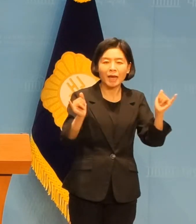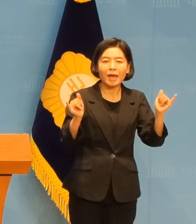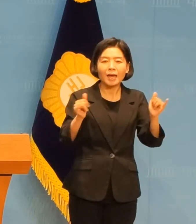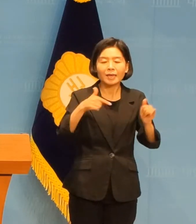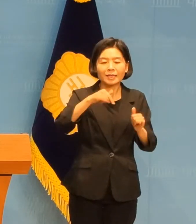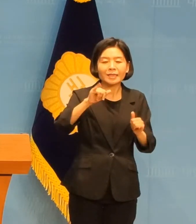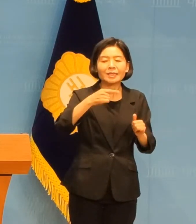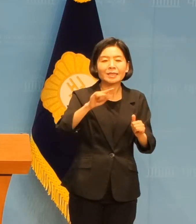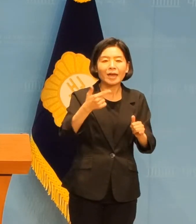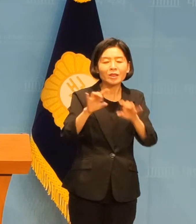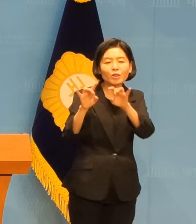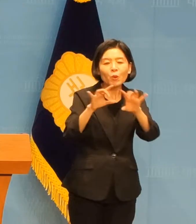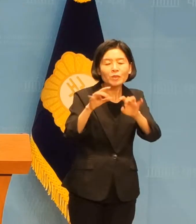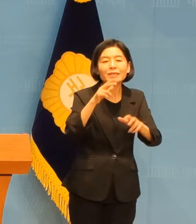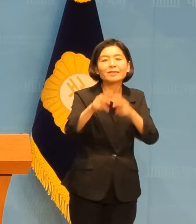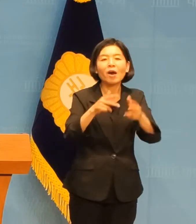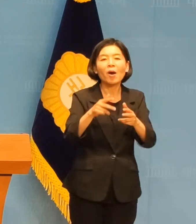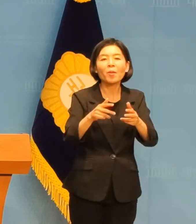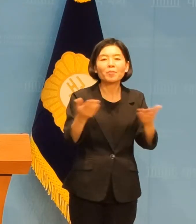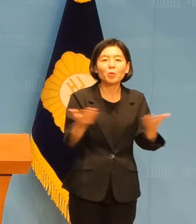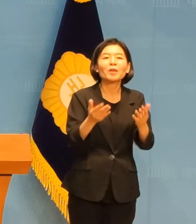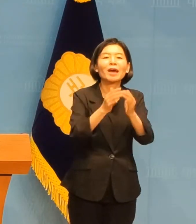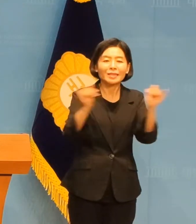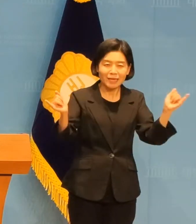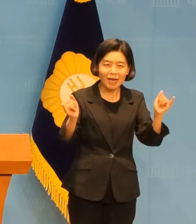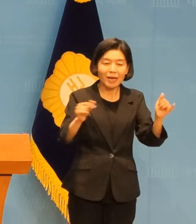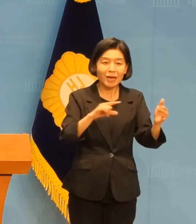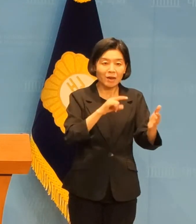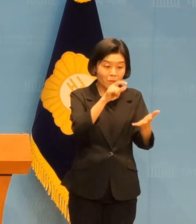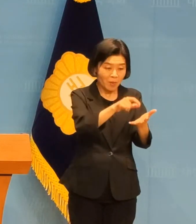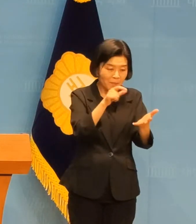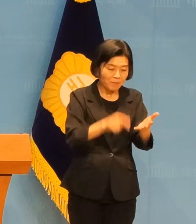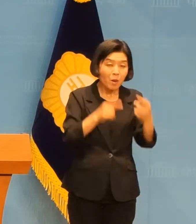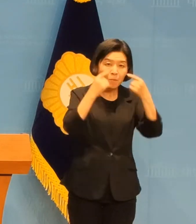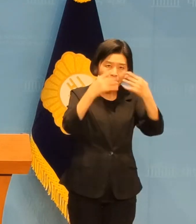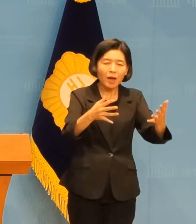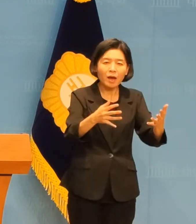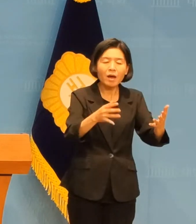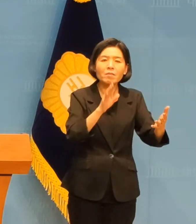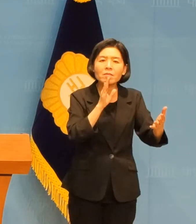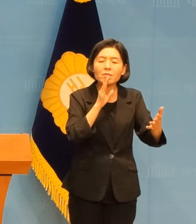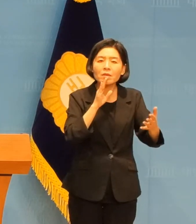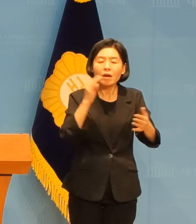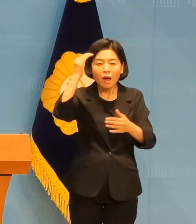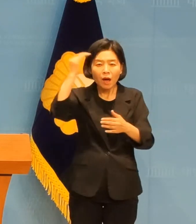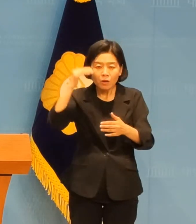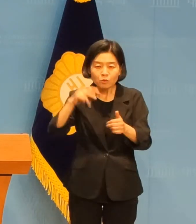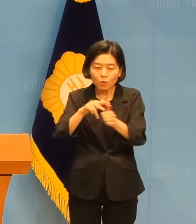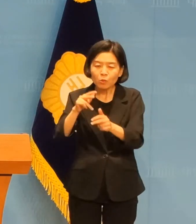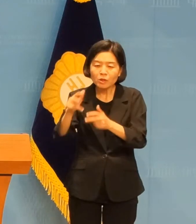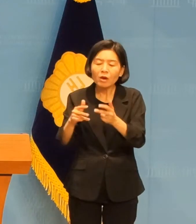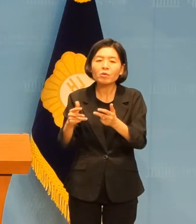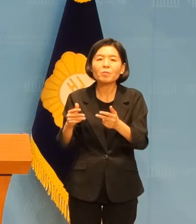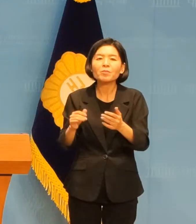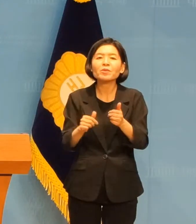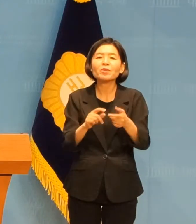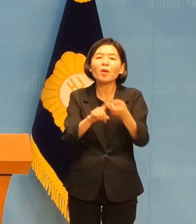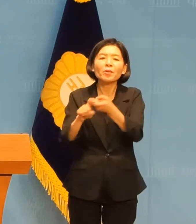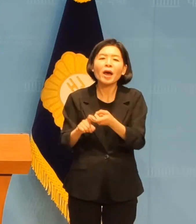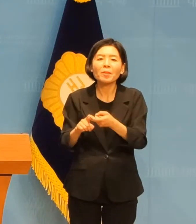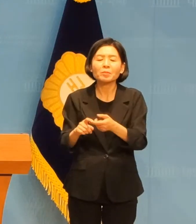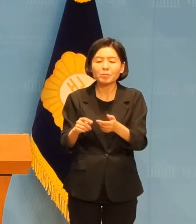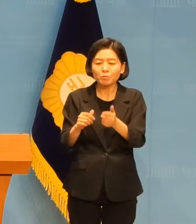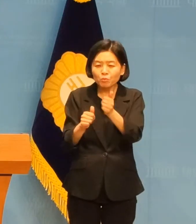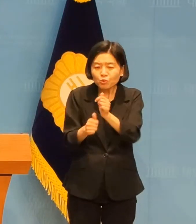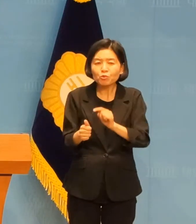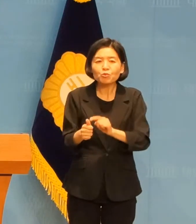종사하는 자라고 분명하게 정하고 있음에도 따라서 한국정보산업연합회 상근 부회장은 결격